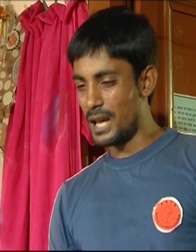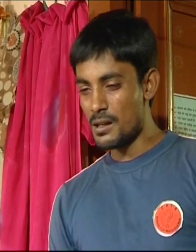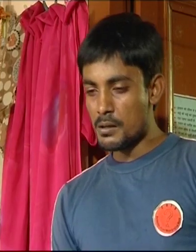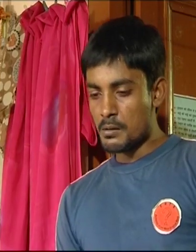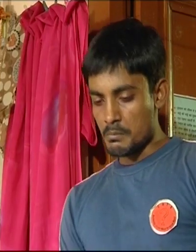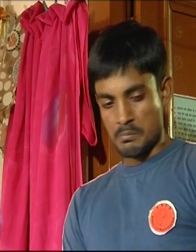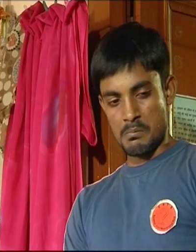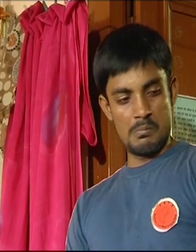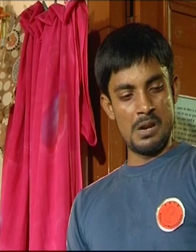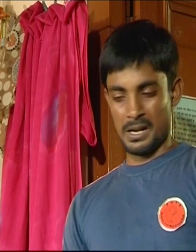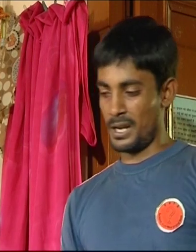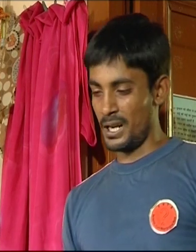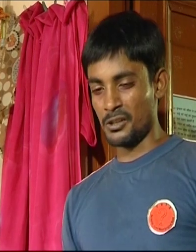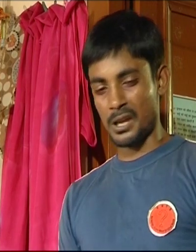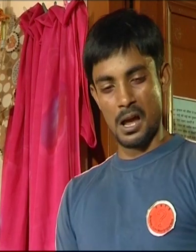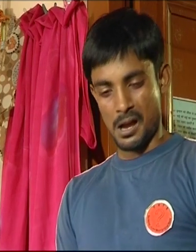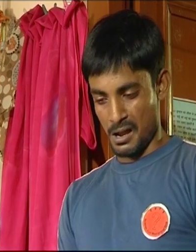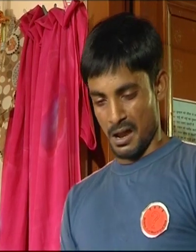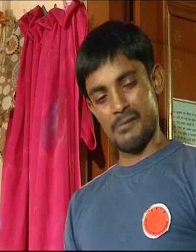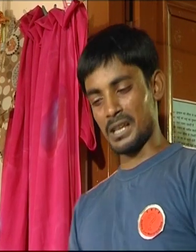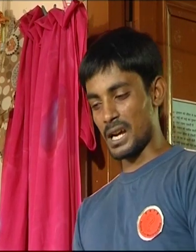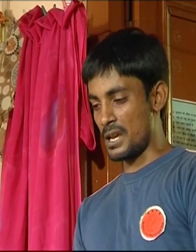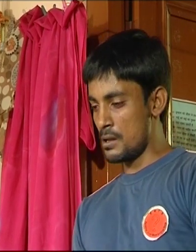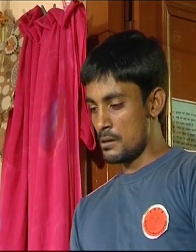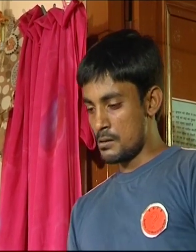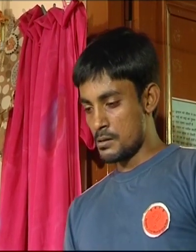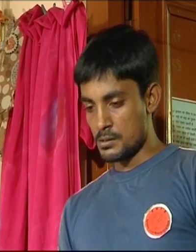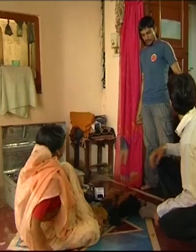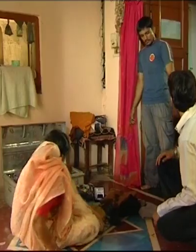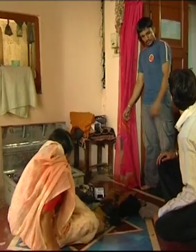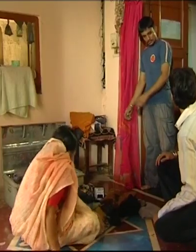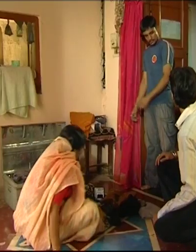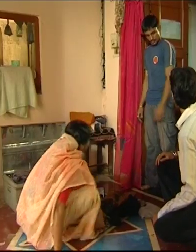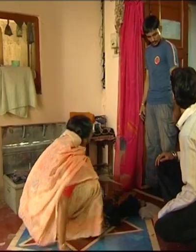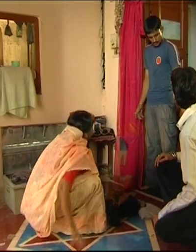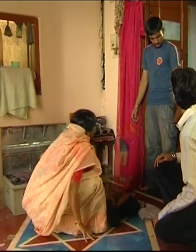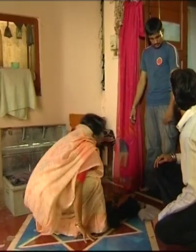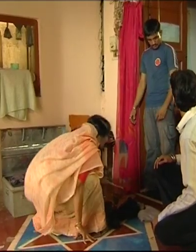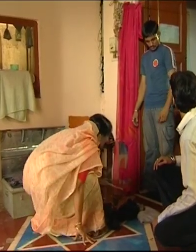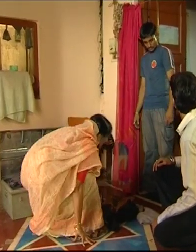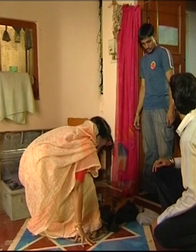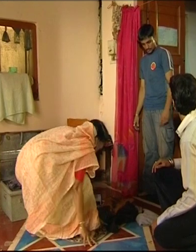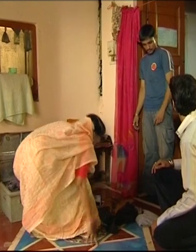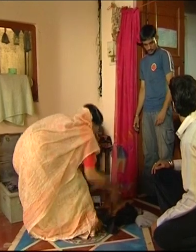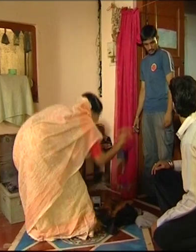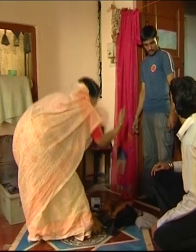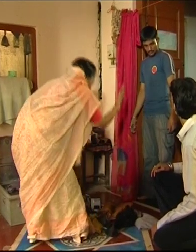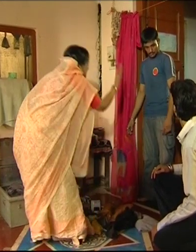ना, बेटे ने ले ली तो क्या आफत आ गई? अरे नाश पीटे, अरे